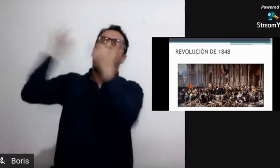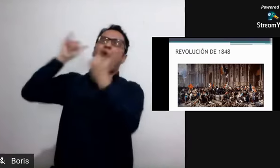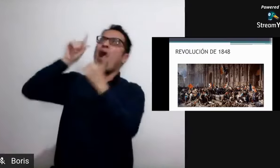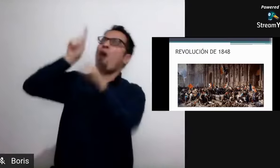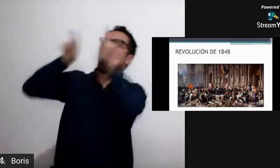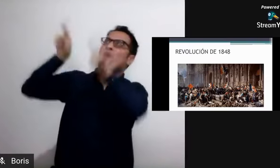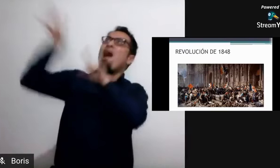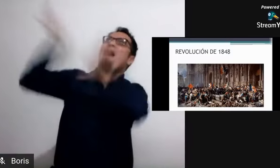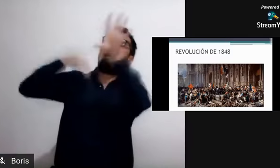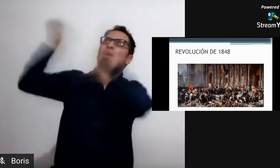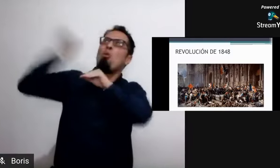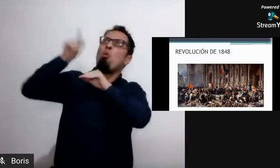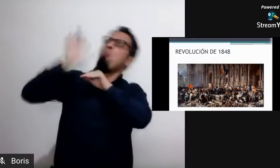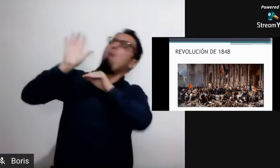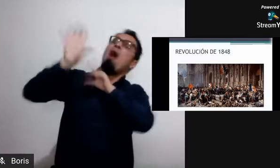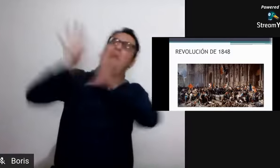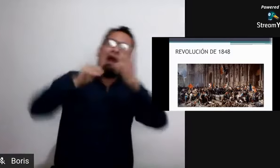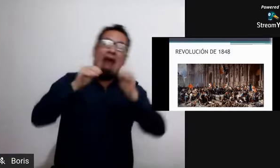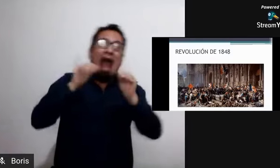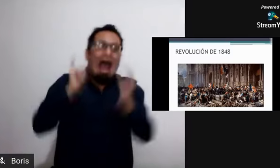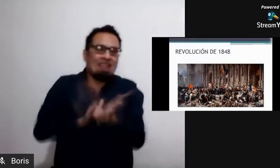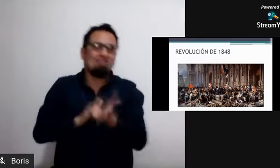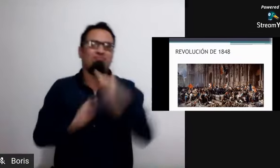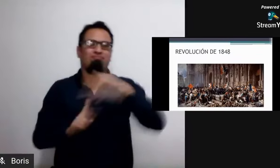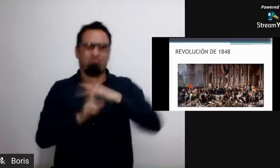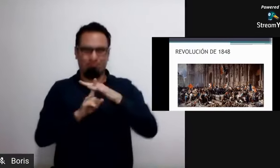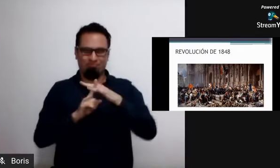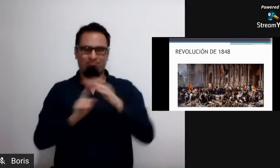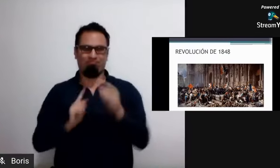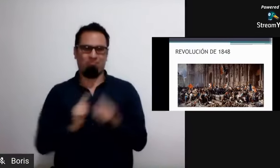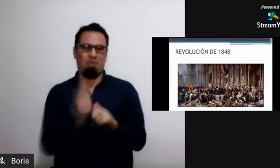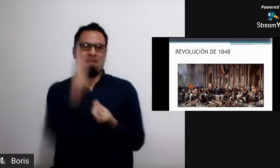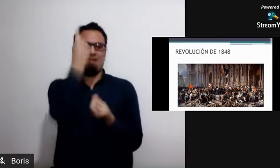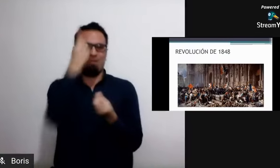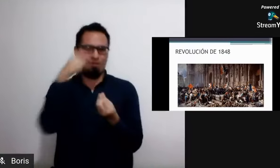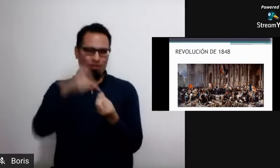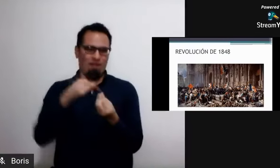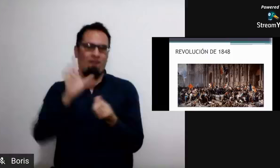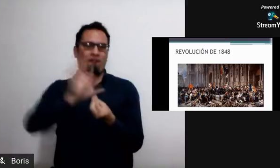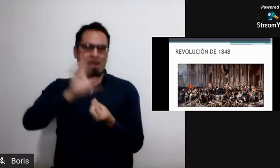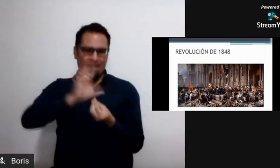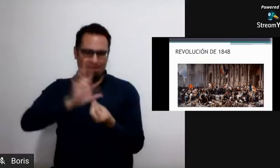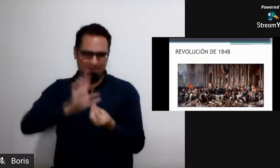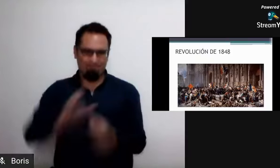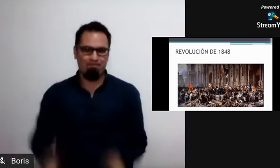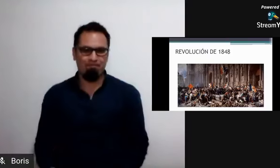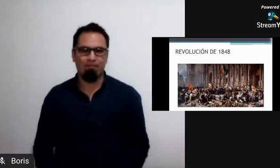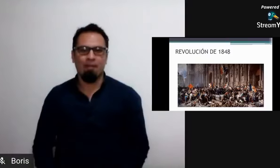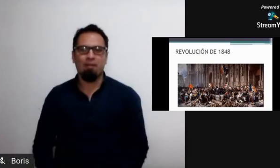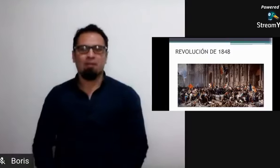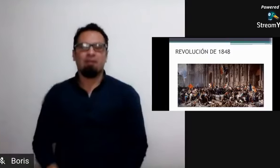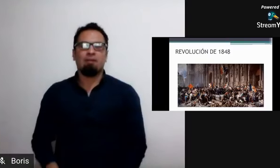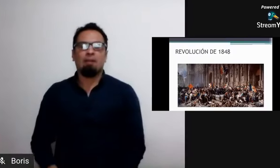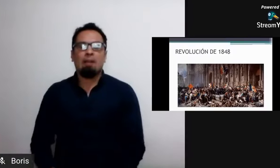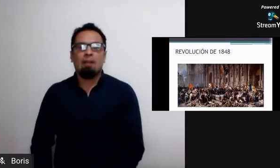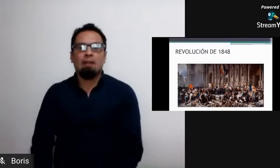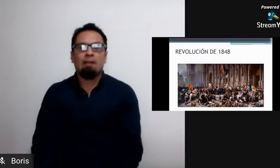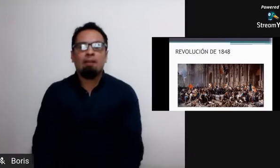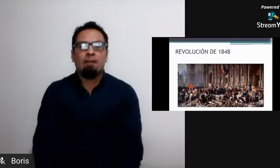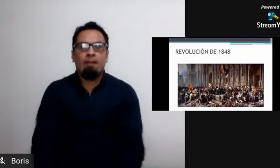filosofías. Sin embargo, tenemos que entender que las estructuras políticas de pronto eran diferentes. Las bases ideológicas sí eran las